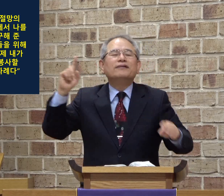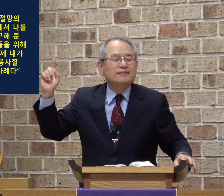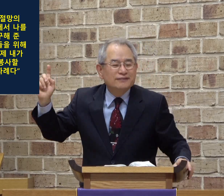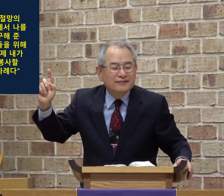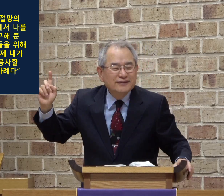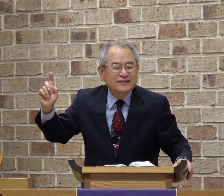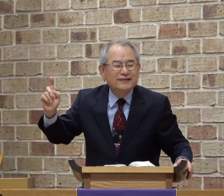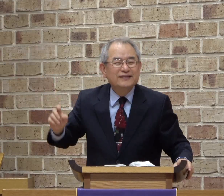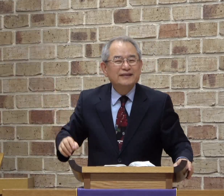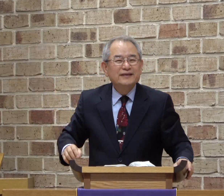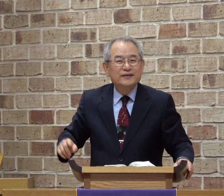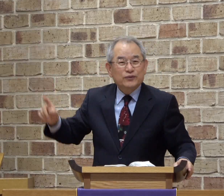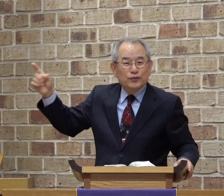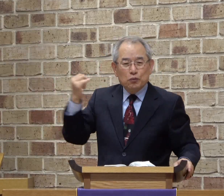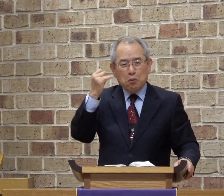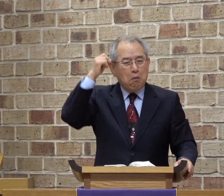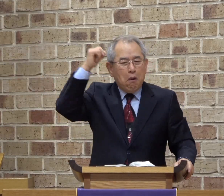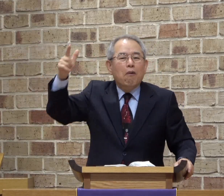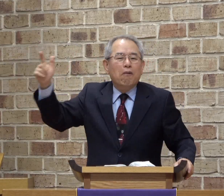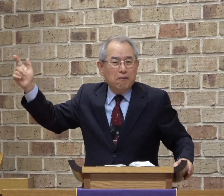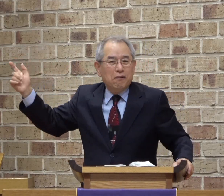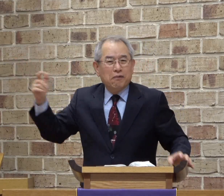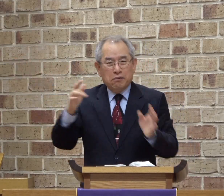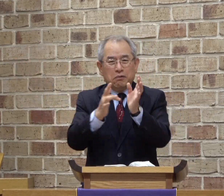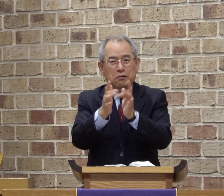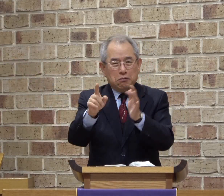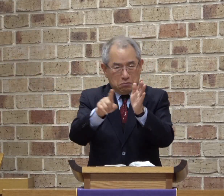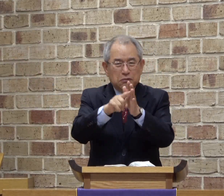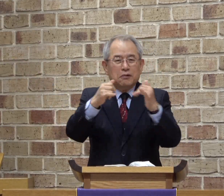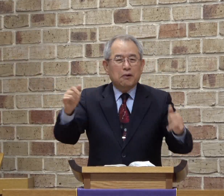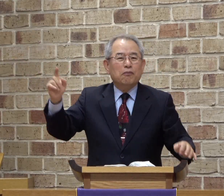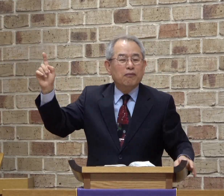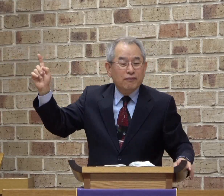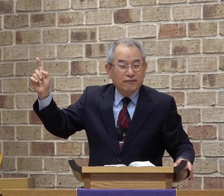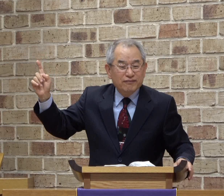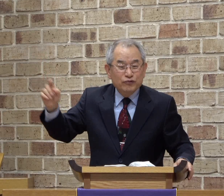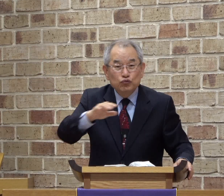인해서 성장을 했습니다. 그 소녀가 누구일까요?